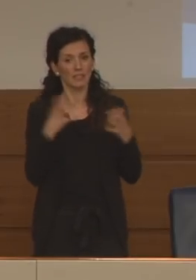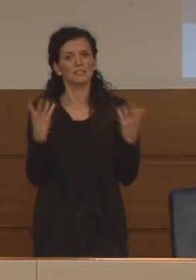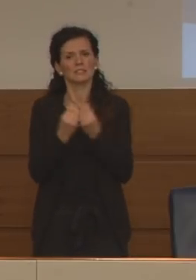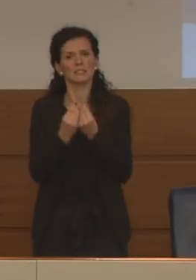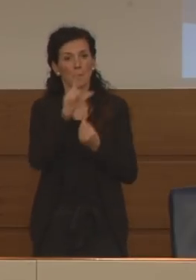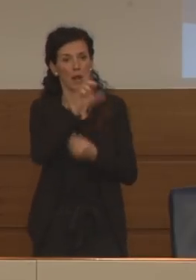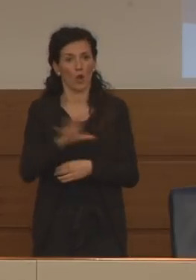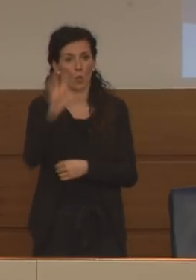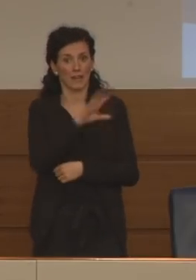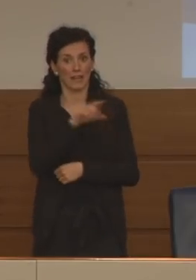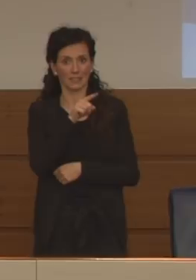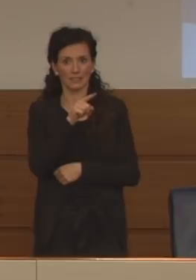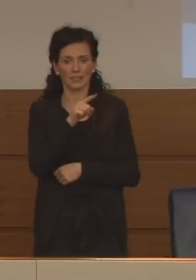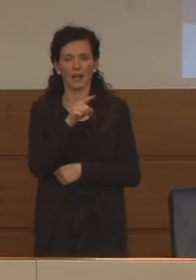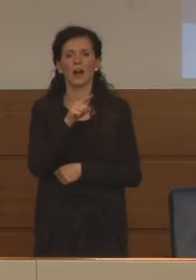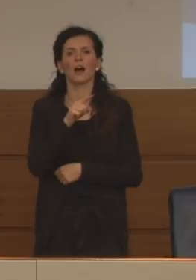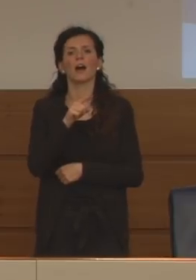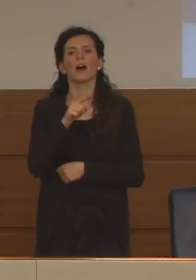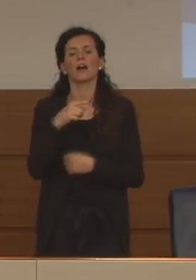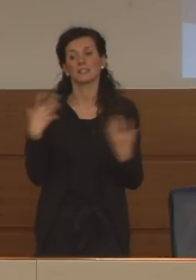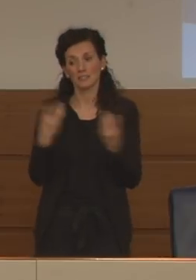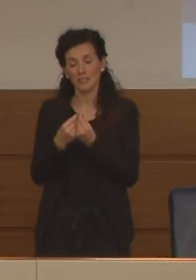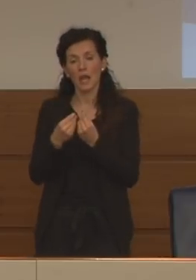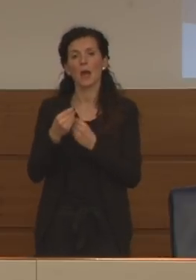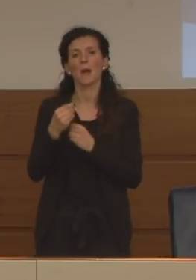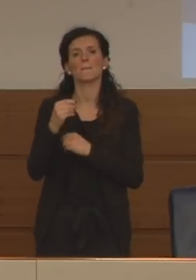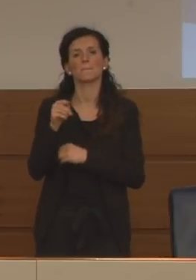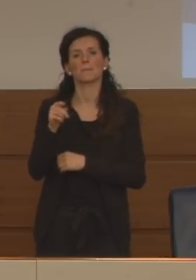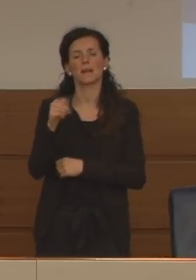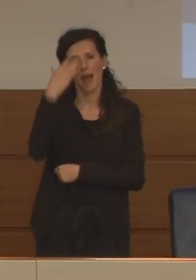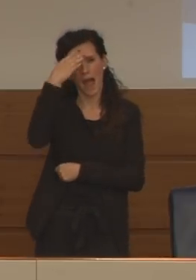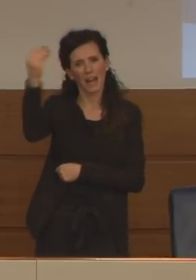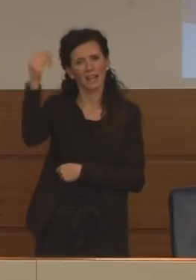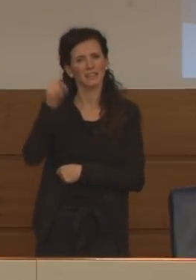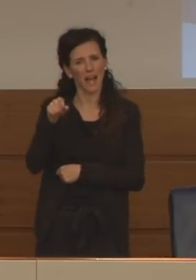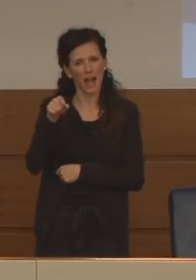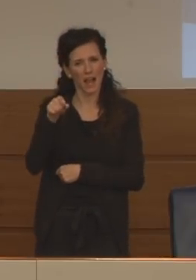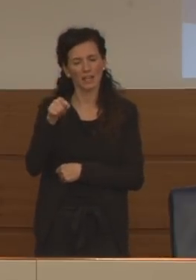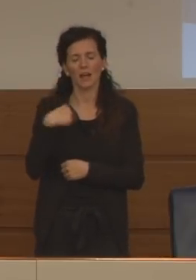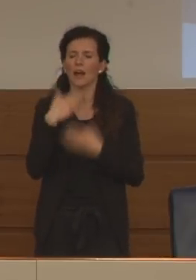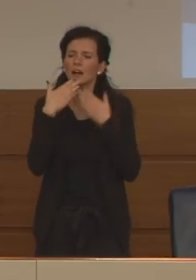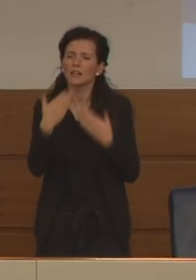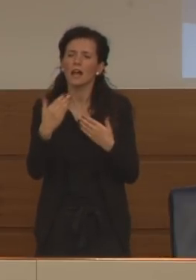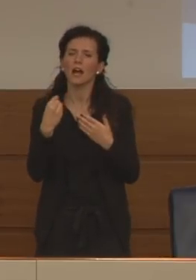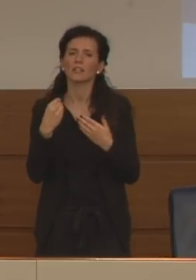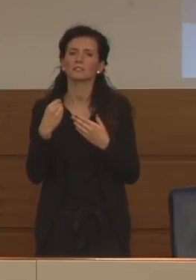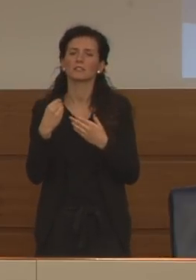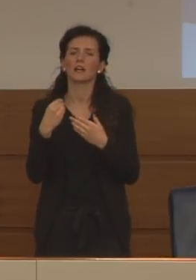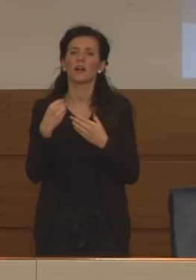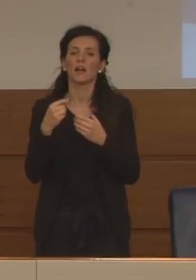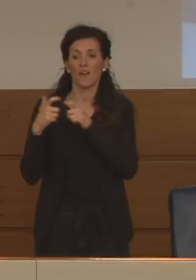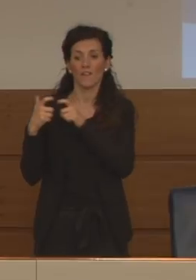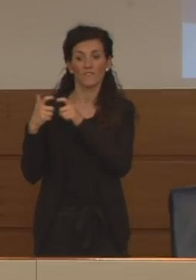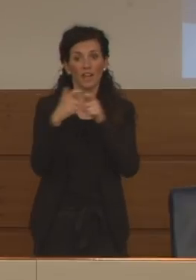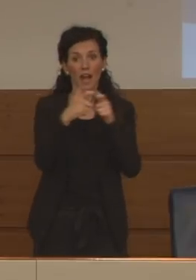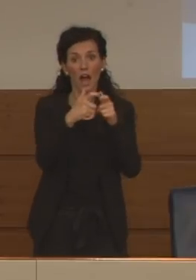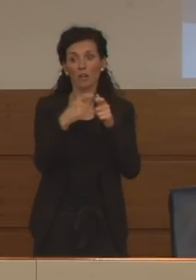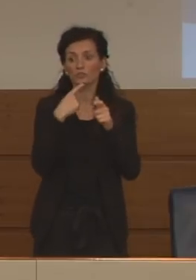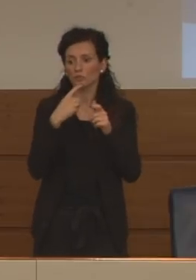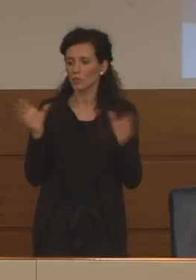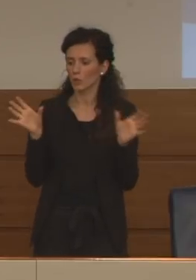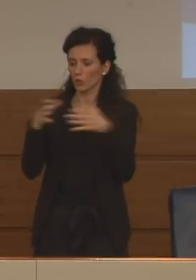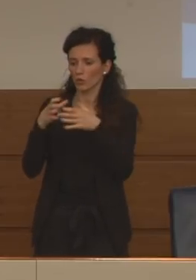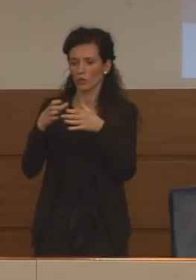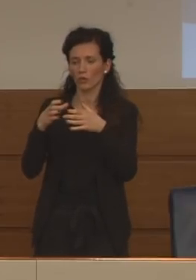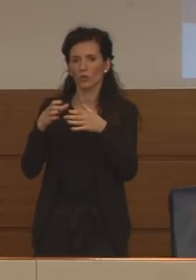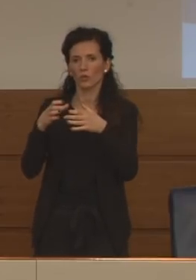noi con alitalia che voglio ringraziare il viaggio per far venire nel nostro paese un team di